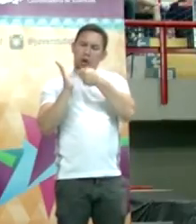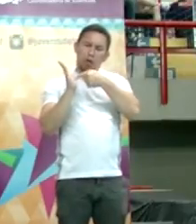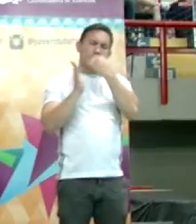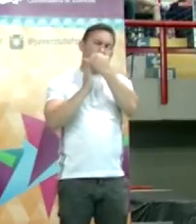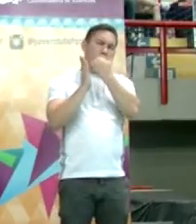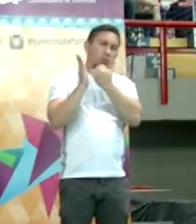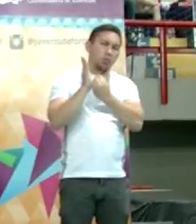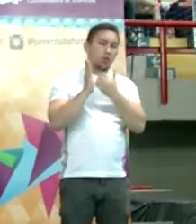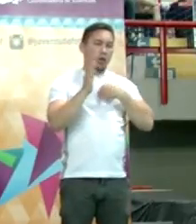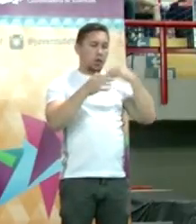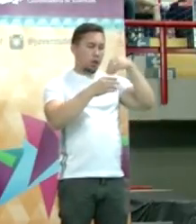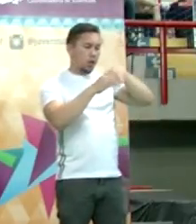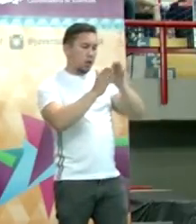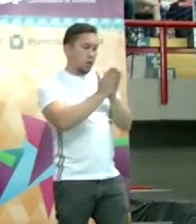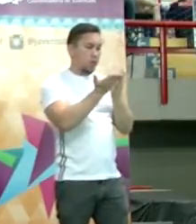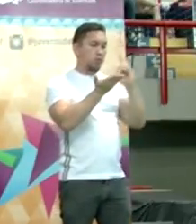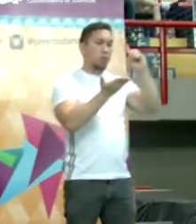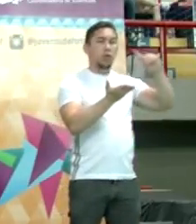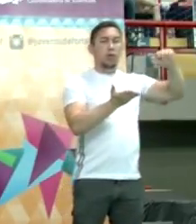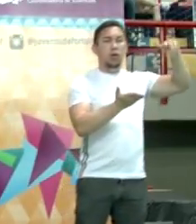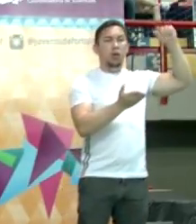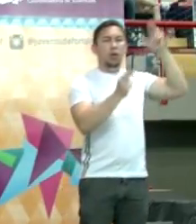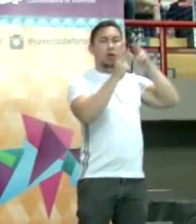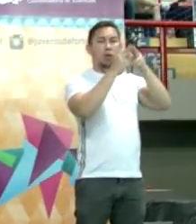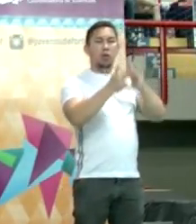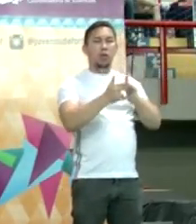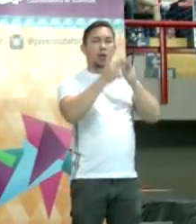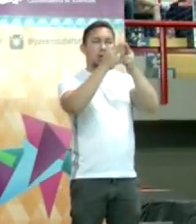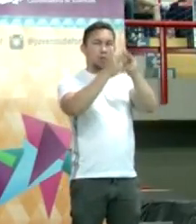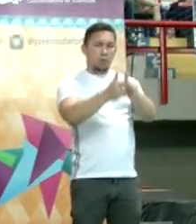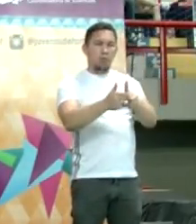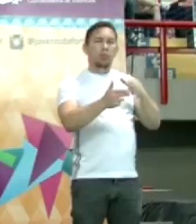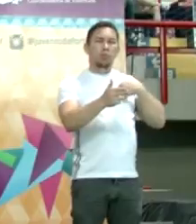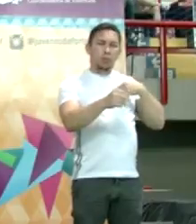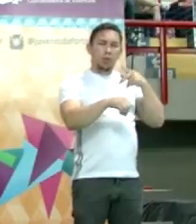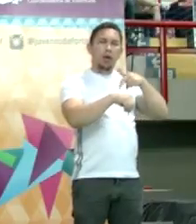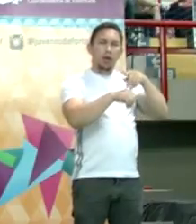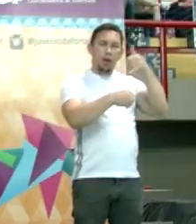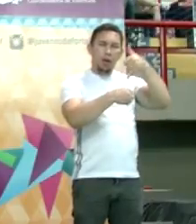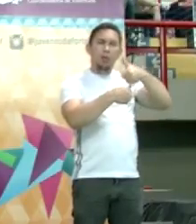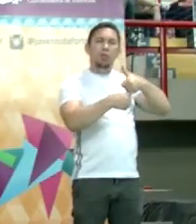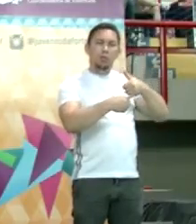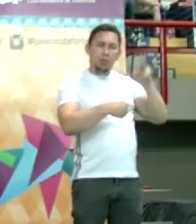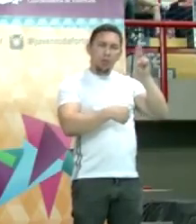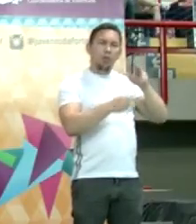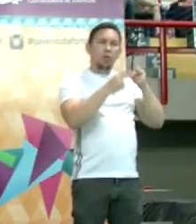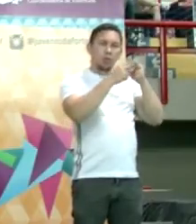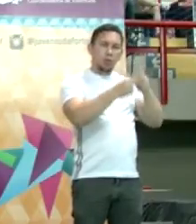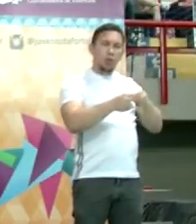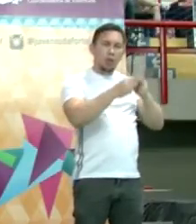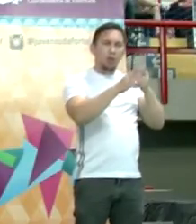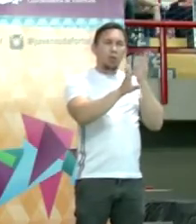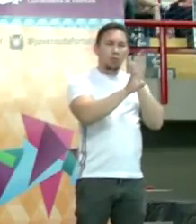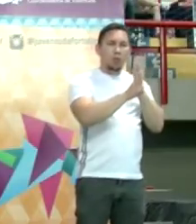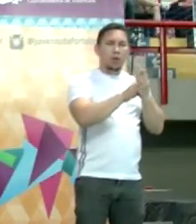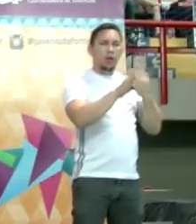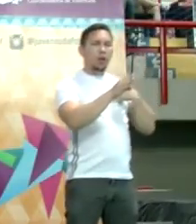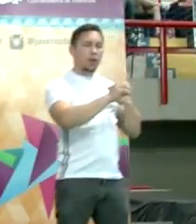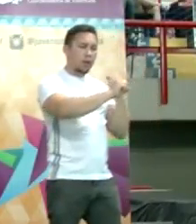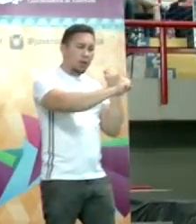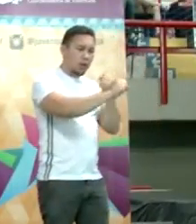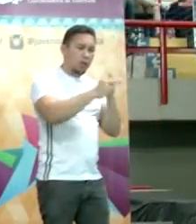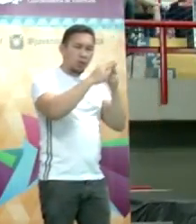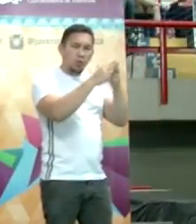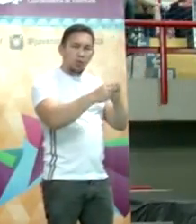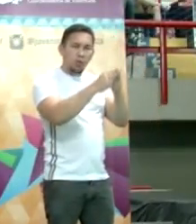petróleo na Bíblia da época de Noé, a Arca de Noé, em que Noé usou o petróleo para fechar ali a